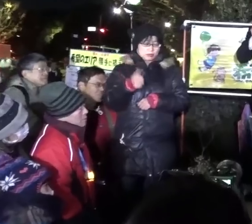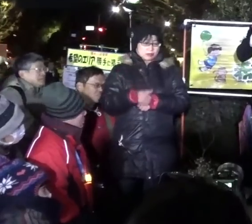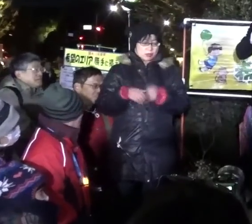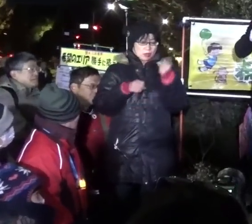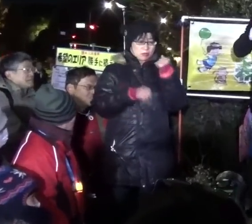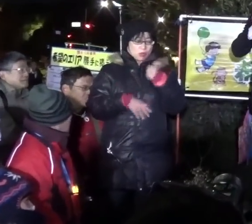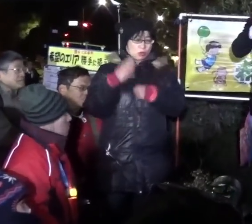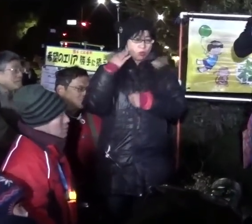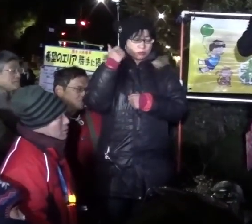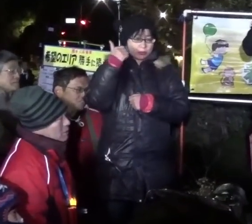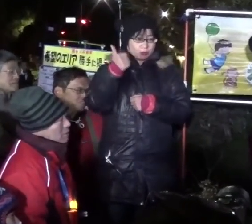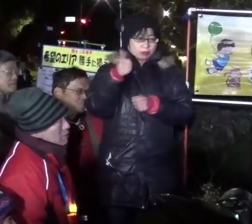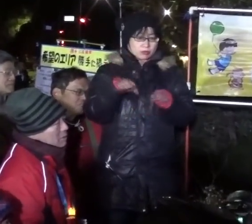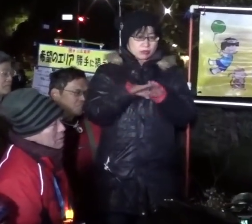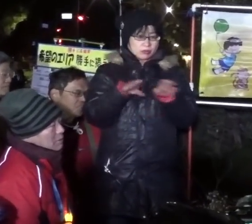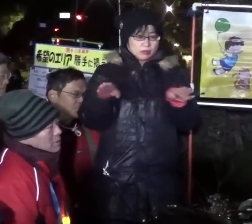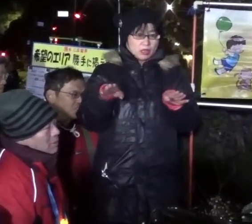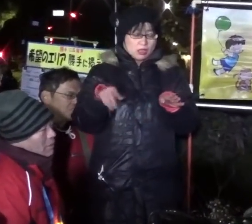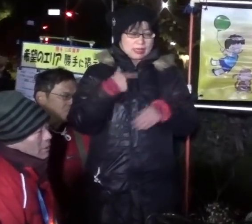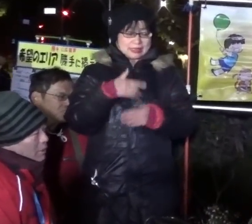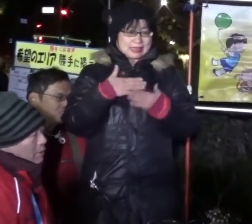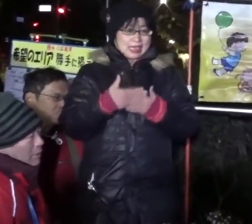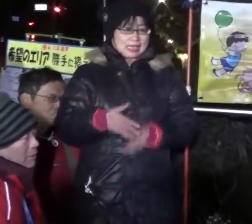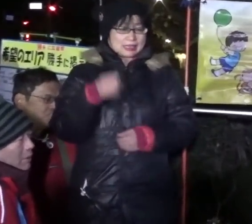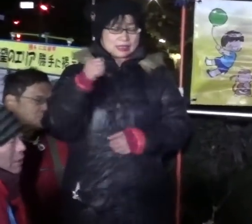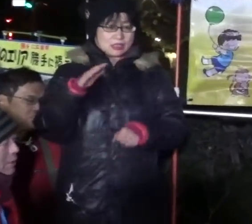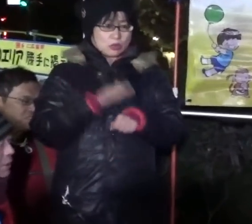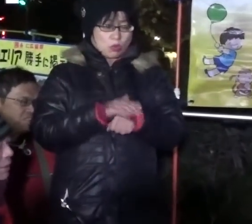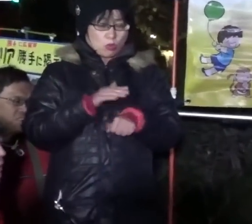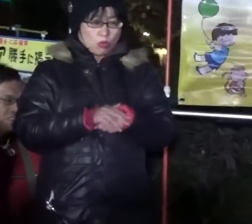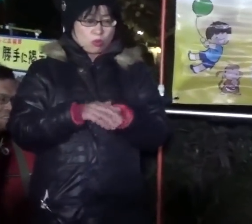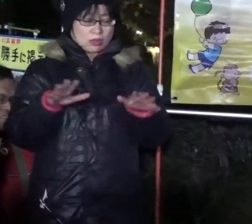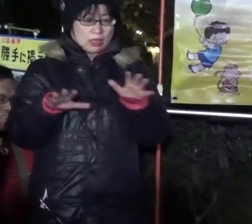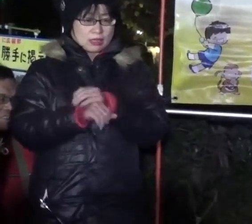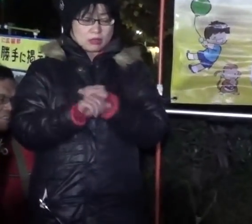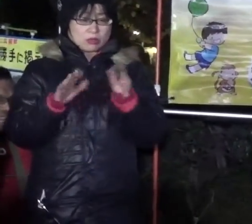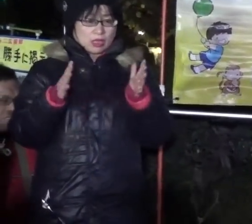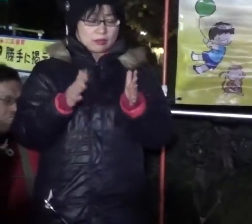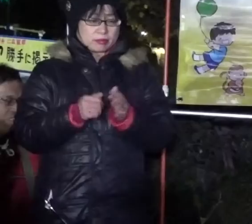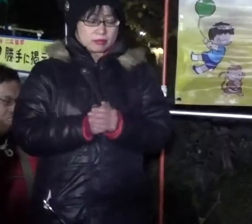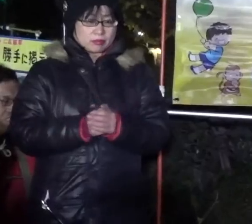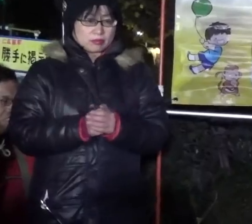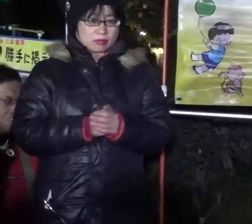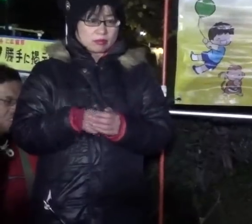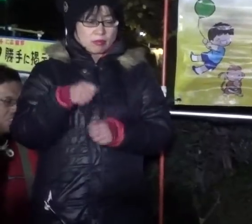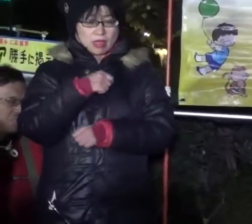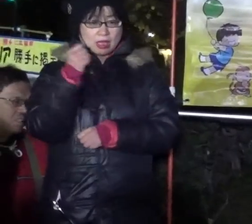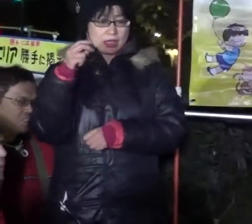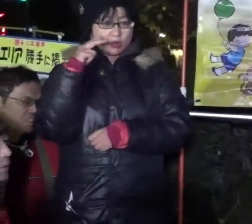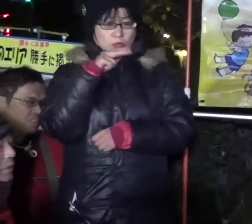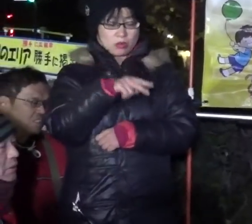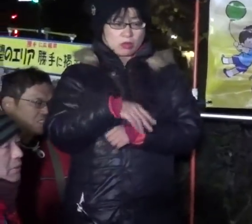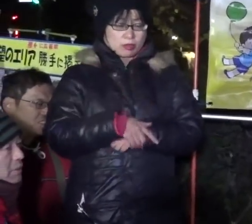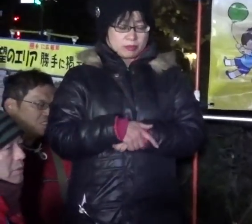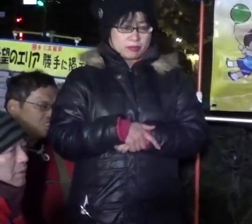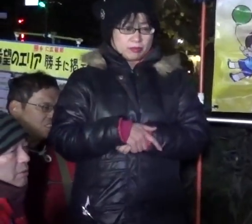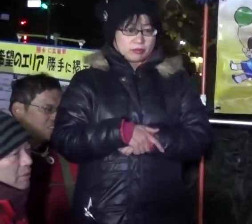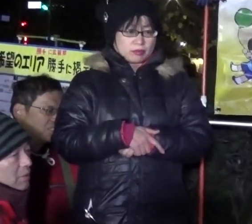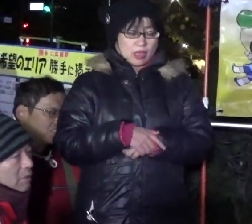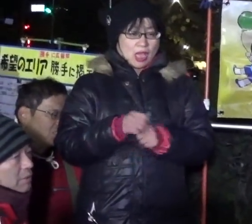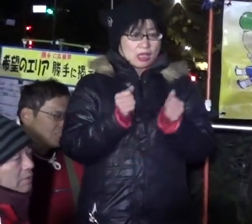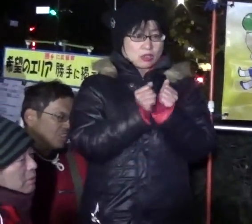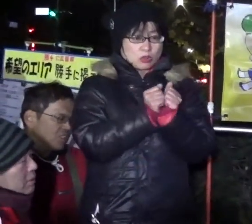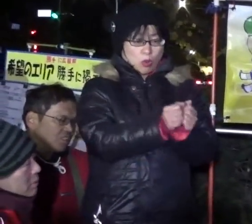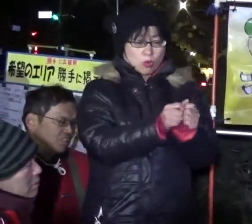相が平成の治安維持法を通した首相になりたくない、こう言って採決を見送った。共謀罪